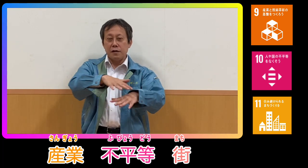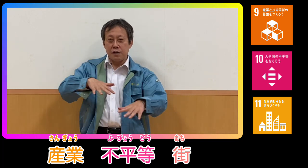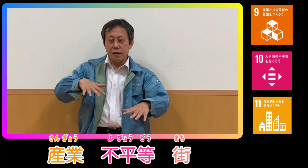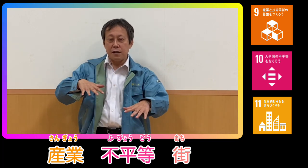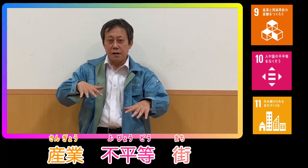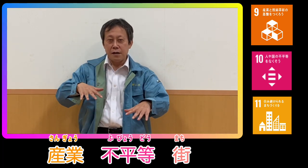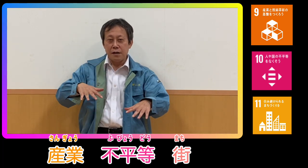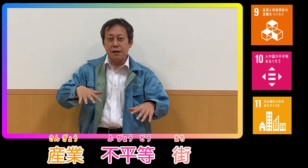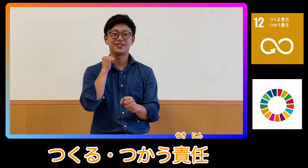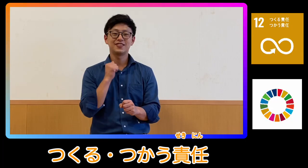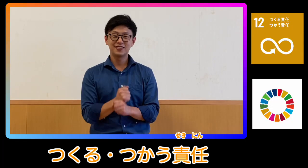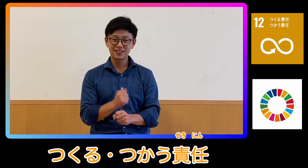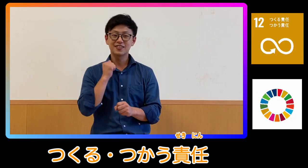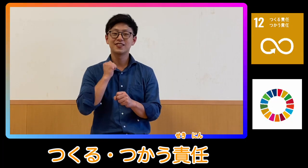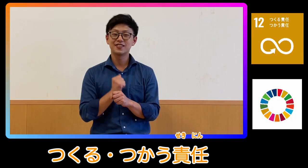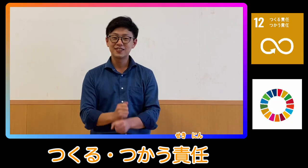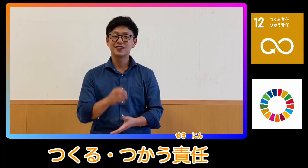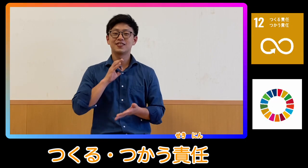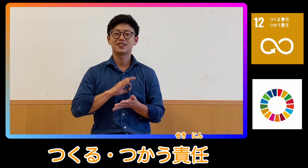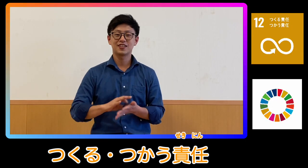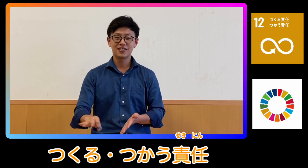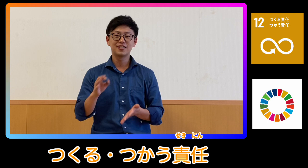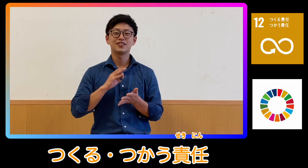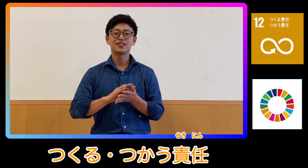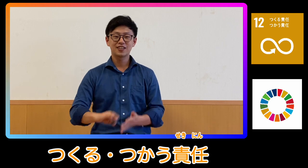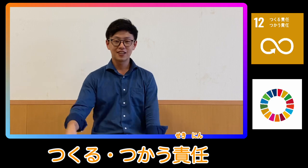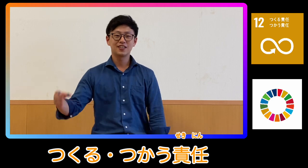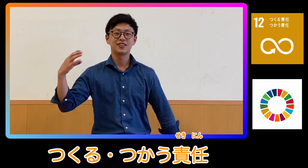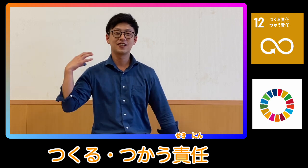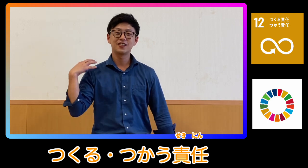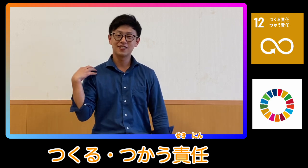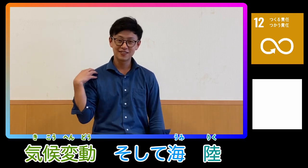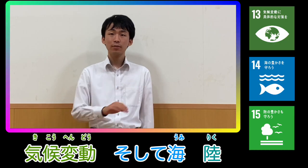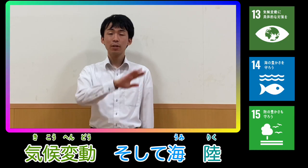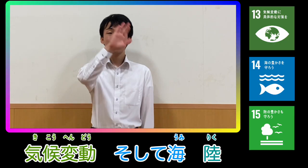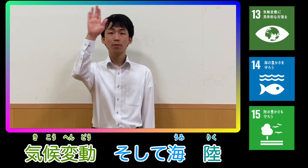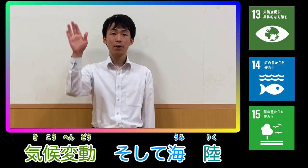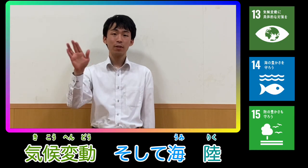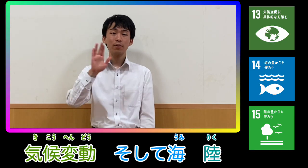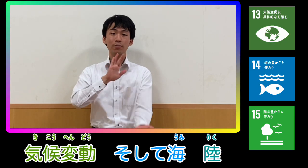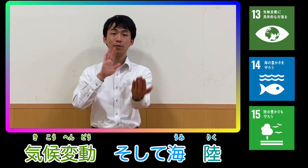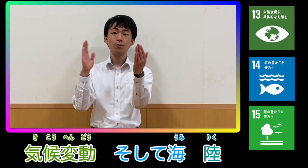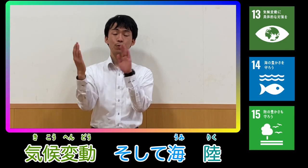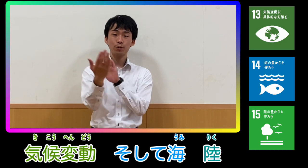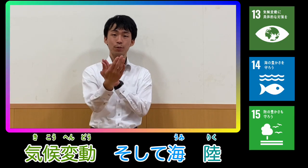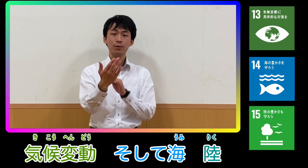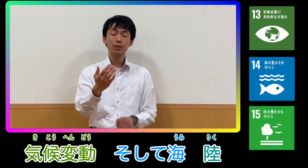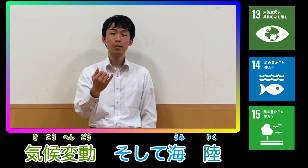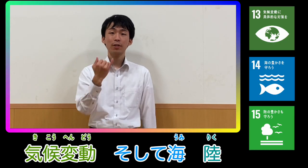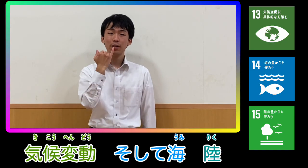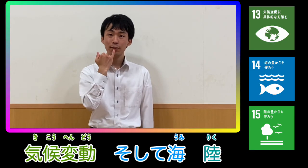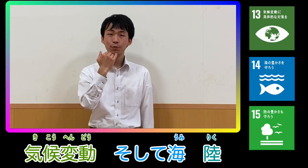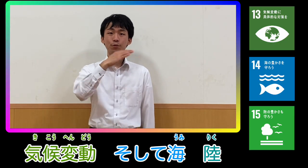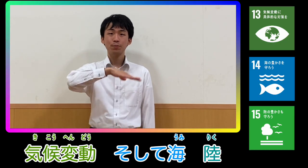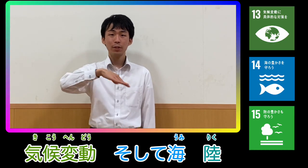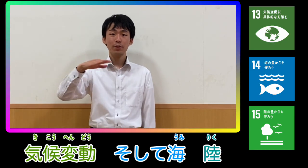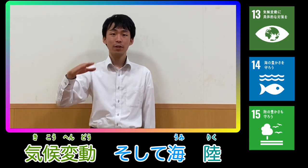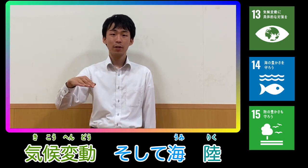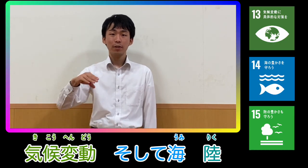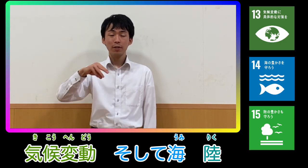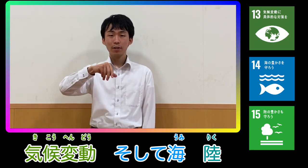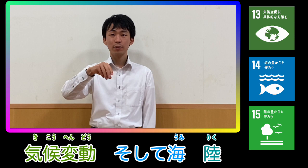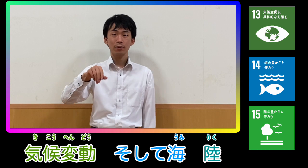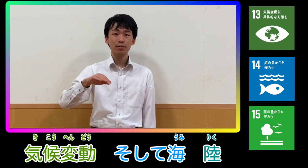等、街、 作る、使う、責任、気候変動、そして